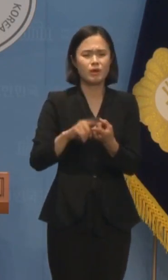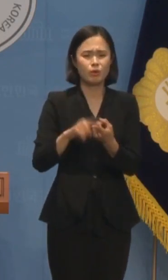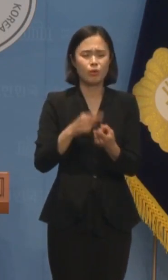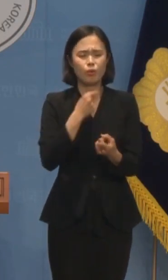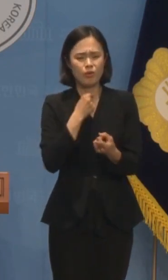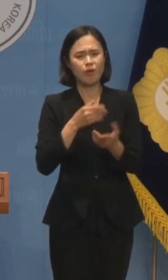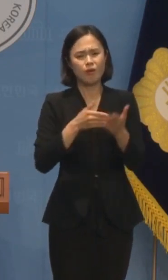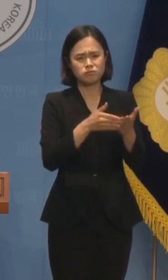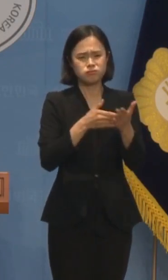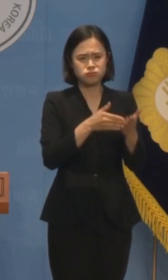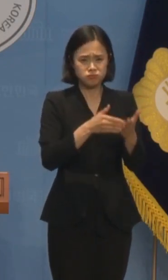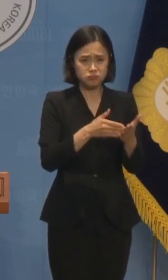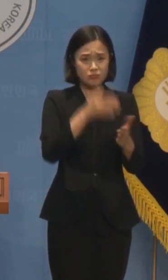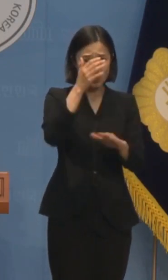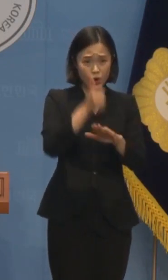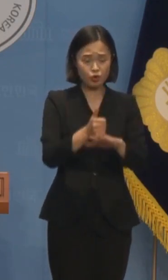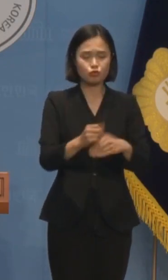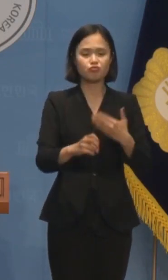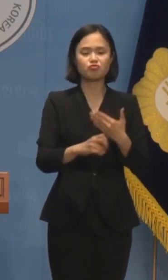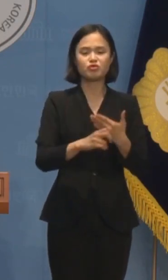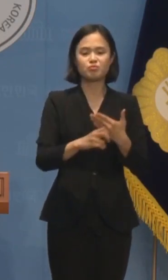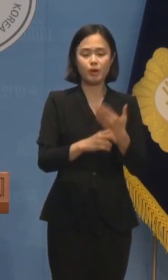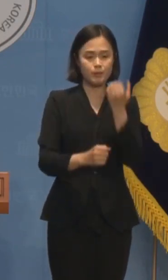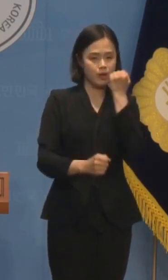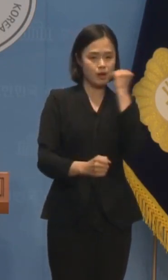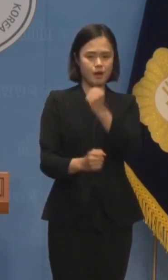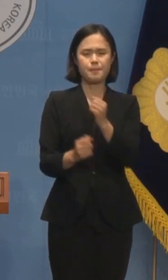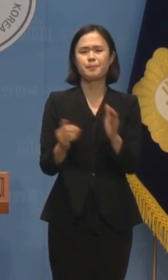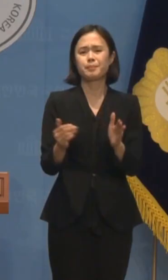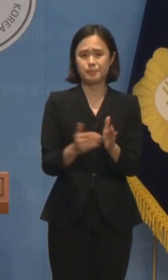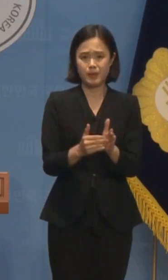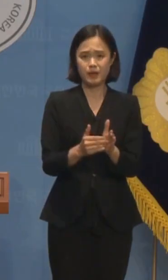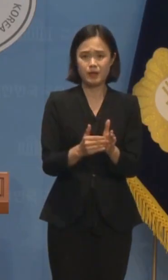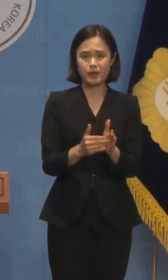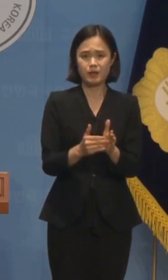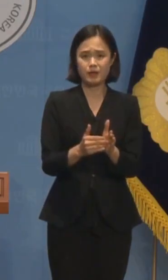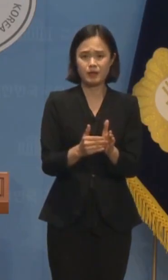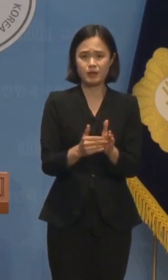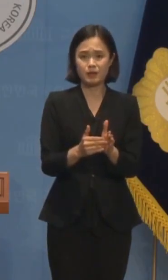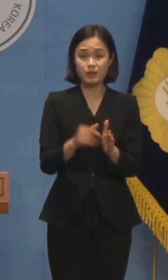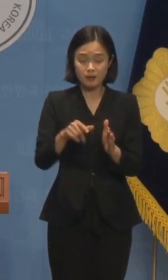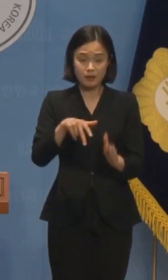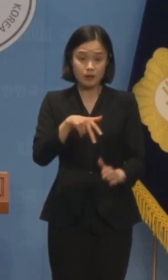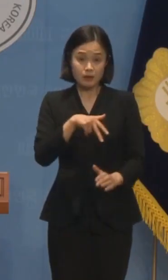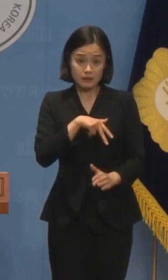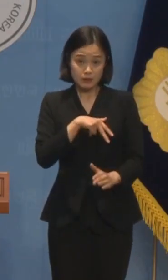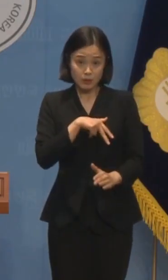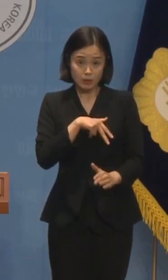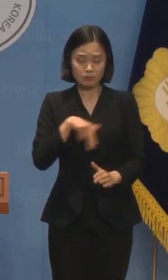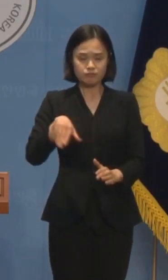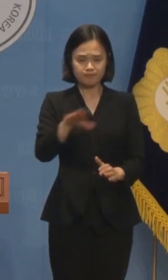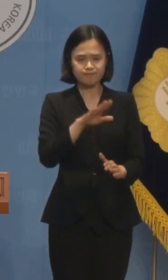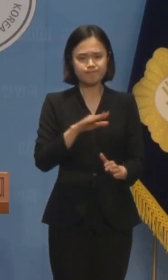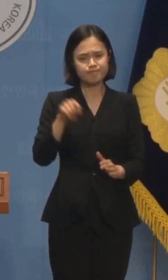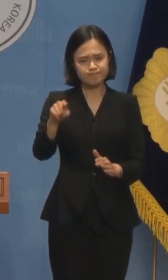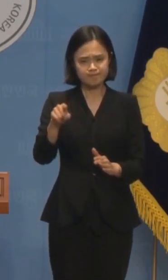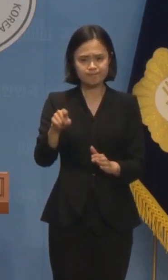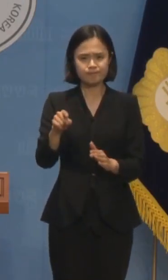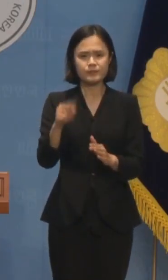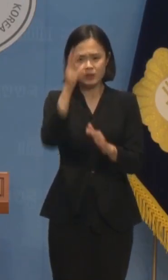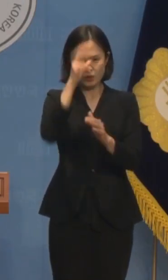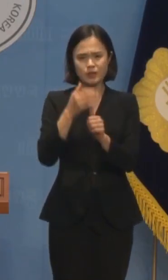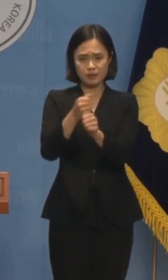낙인입니다. 두 동지들을 위해 국회의원 탄원서를 받고 있습니다. 생존을 위해, 동료들을